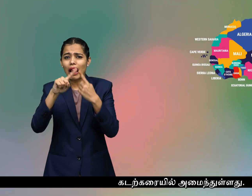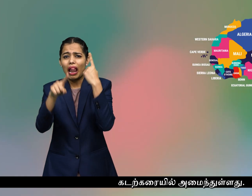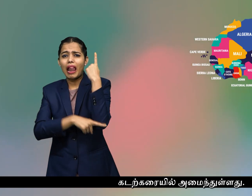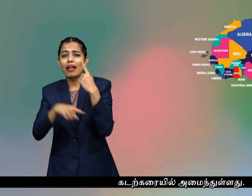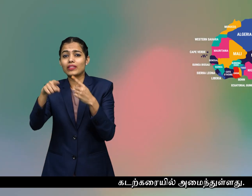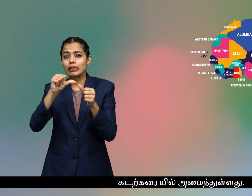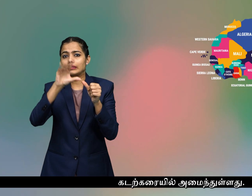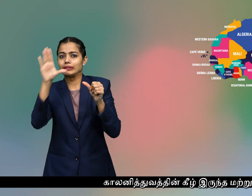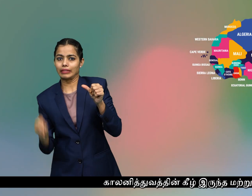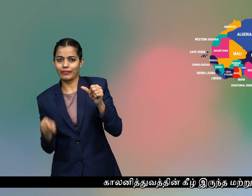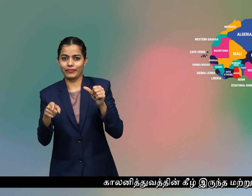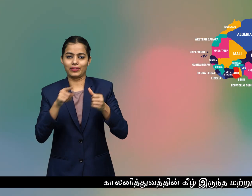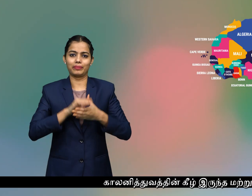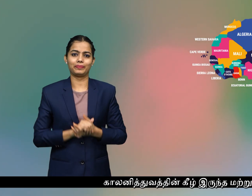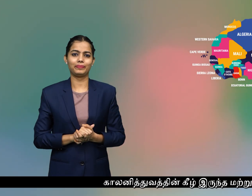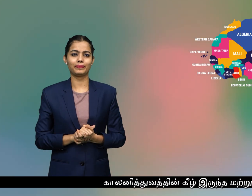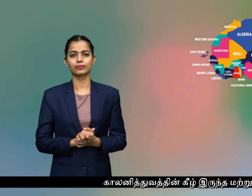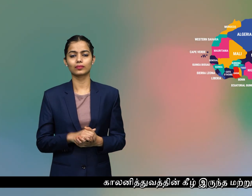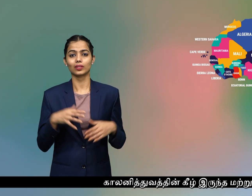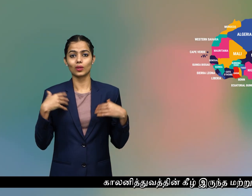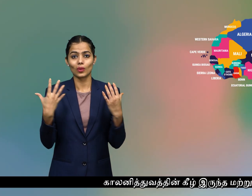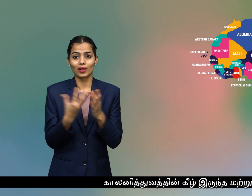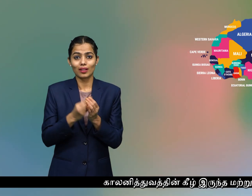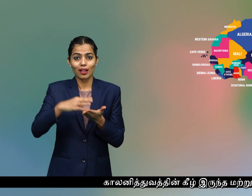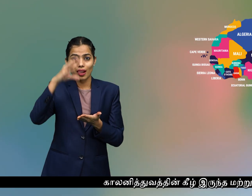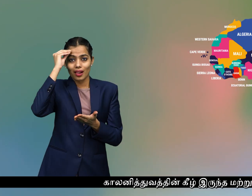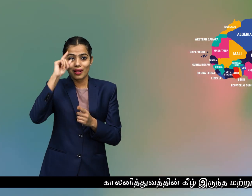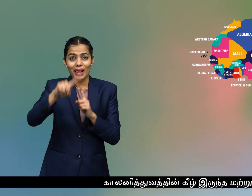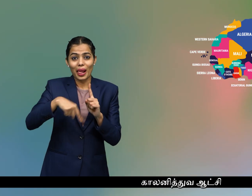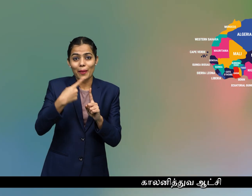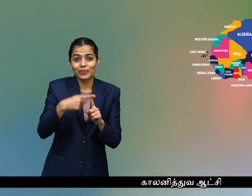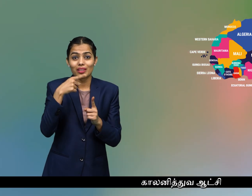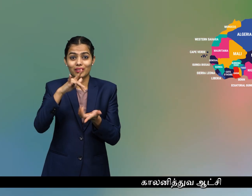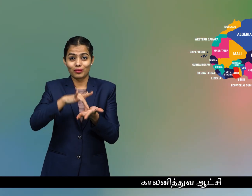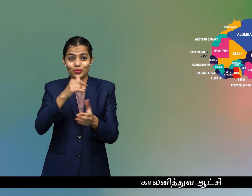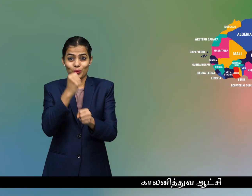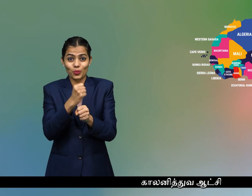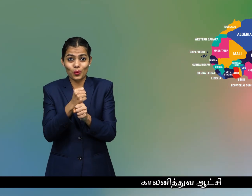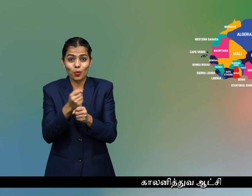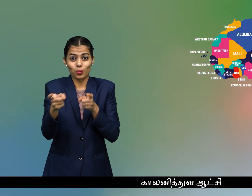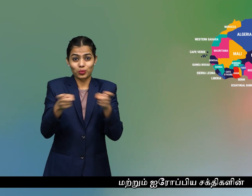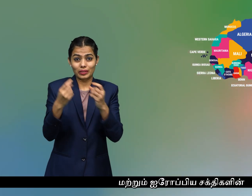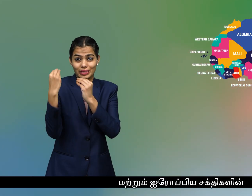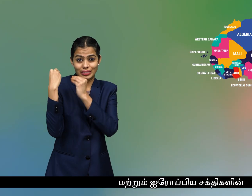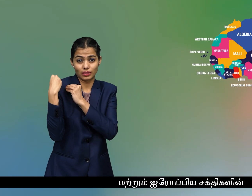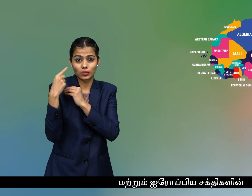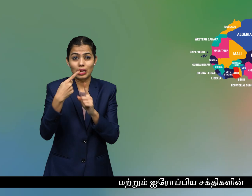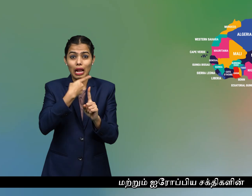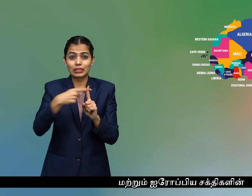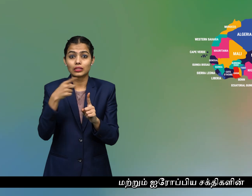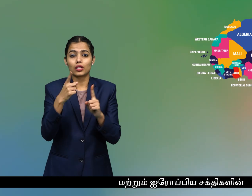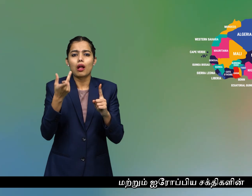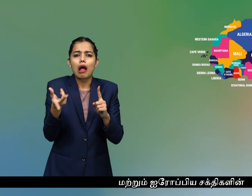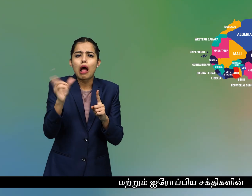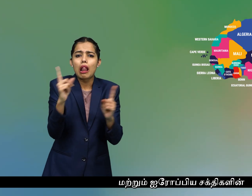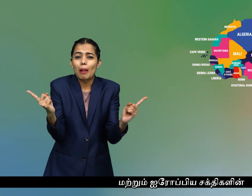கடற்கரையில் அமைந்துள்ளது. காலனித்துவத்தின் கீழ் இருந்த மற்றும் காலனித்துவ ஆட்சி மற்றும்